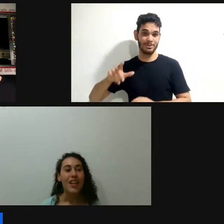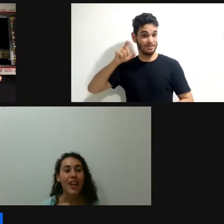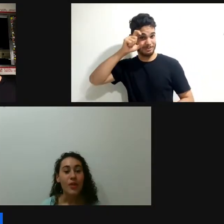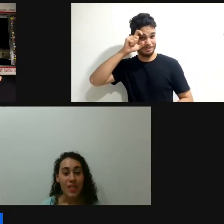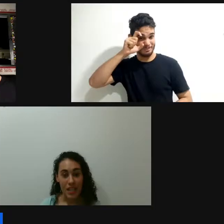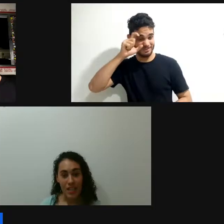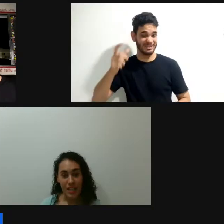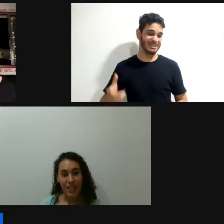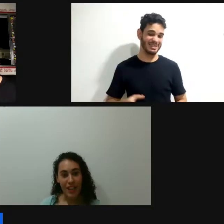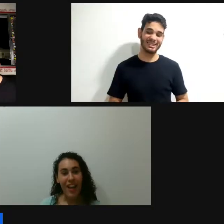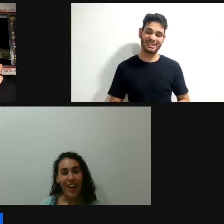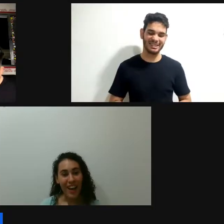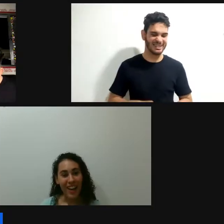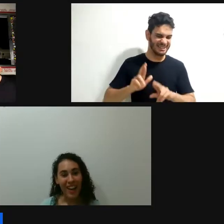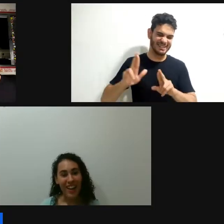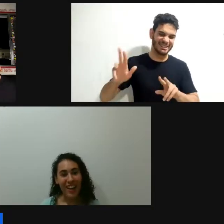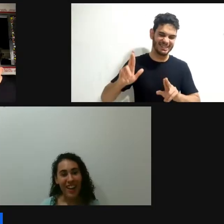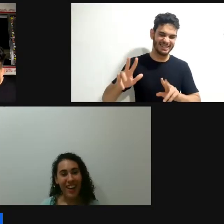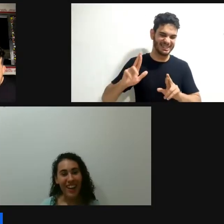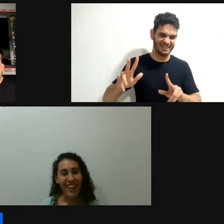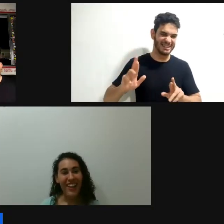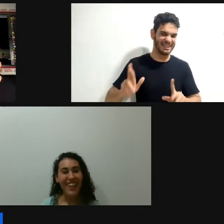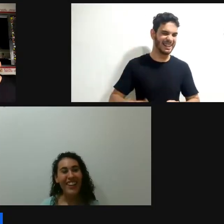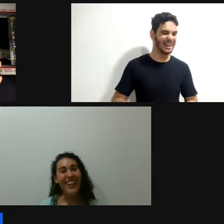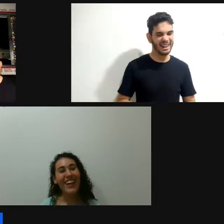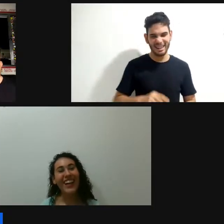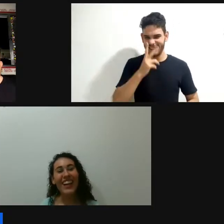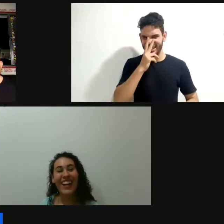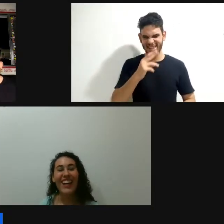Sou um pouquinho Eu sei. mais rústico.